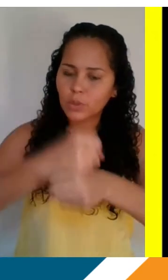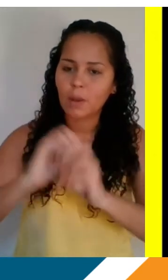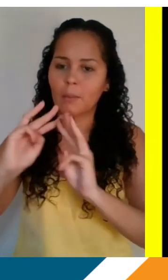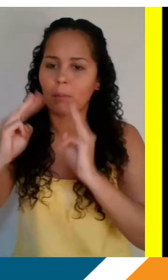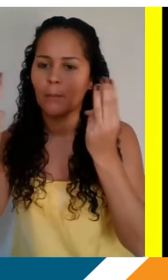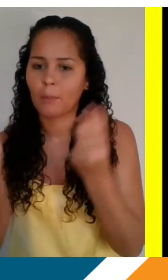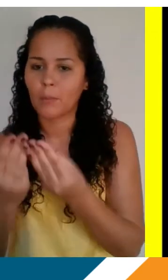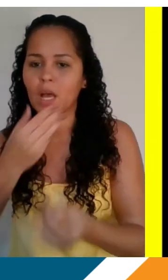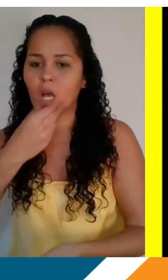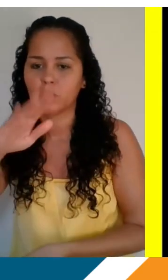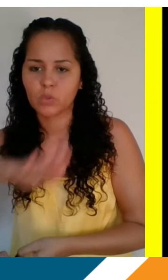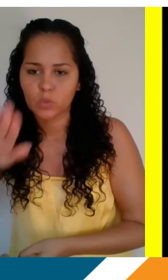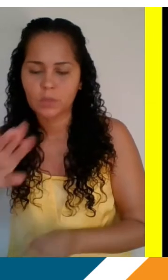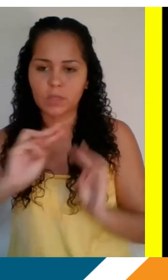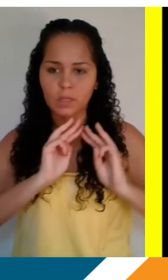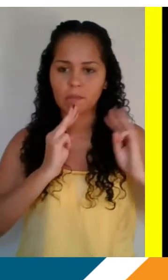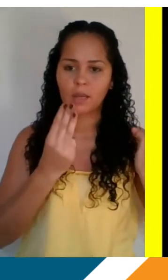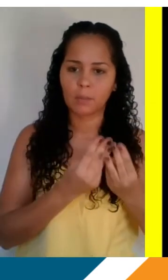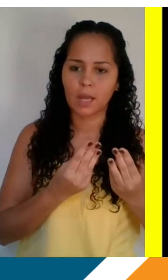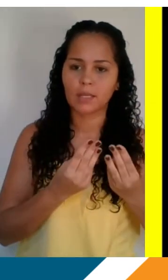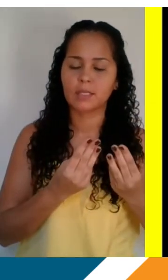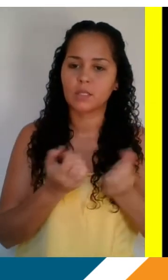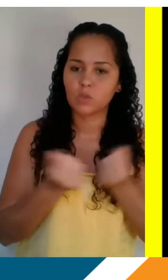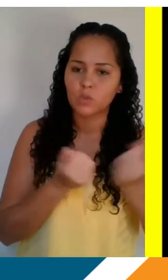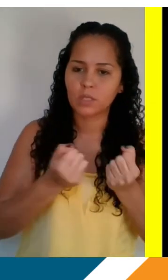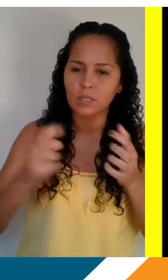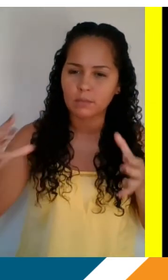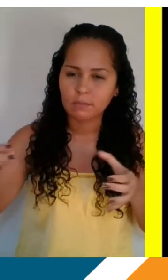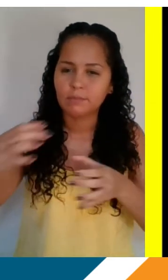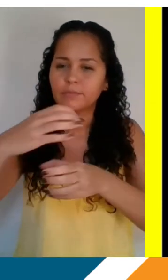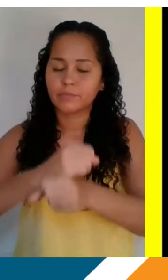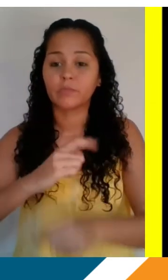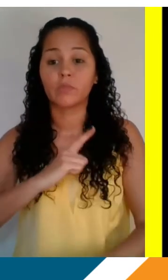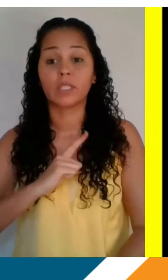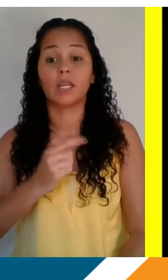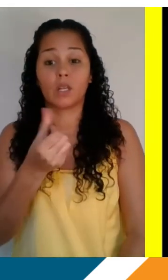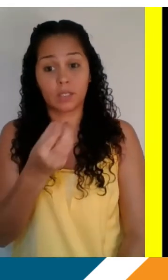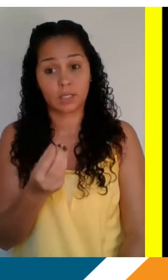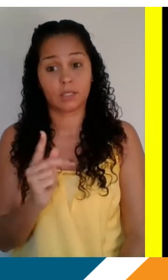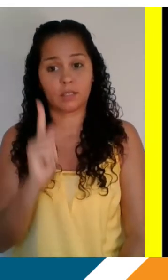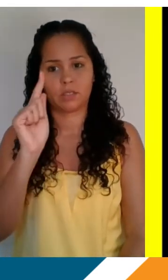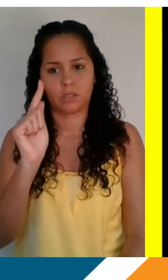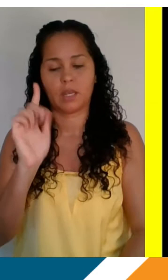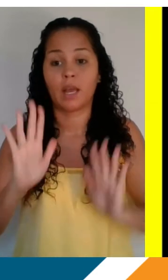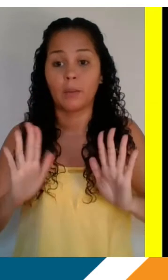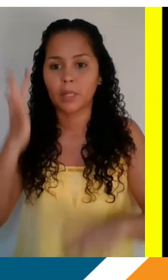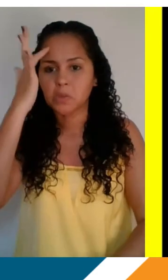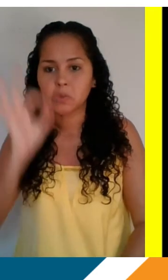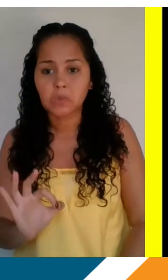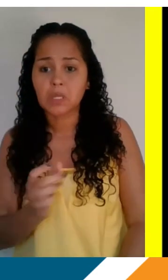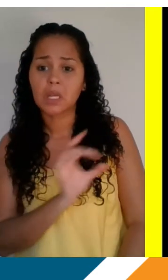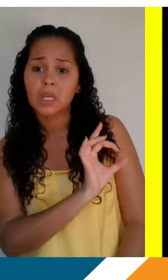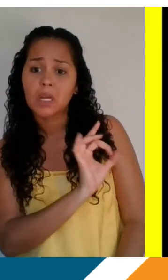menino, a massa do carrinho, e eu vou obter o valor de 60 kg, só que eu não sei quanto que é a